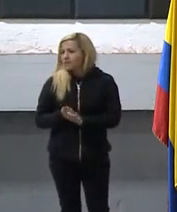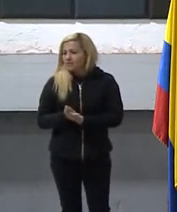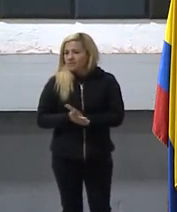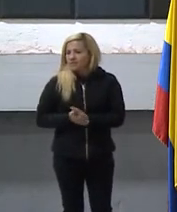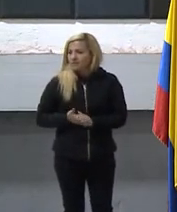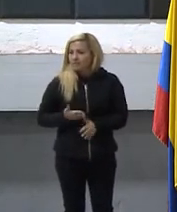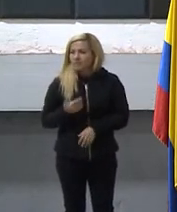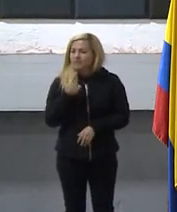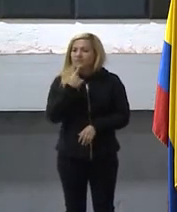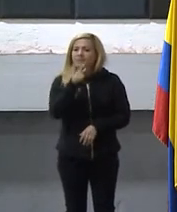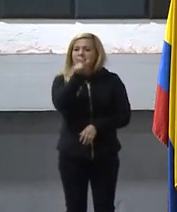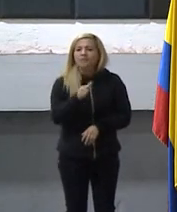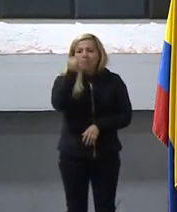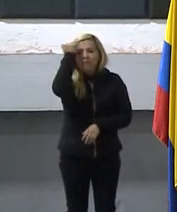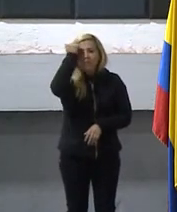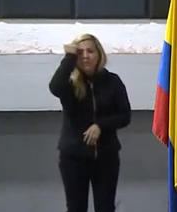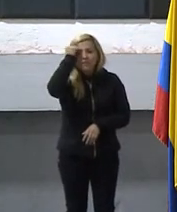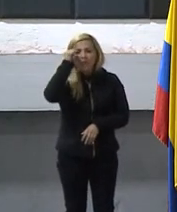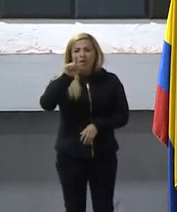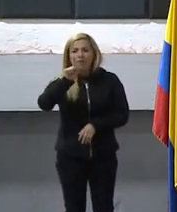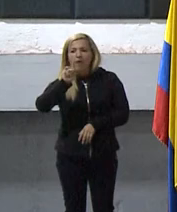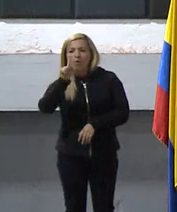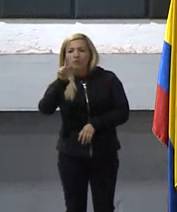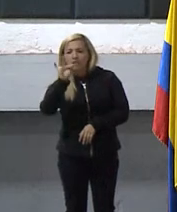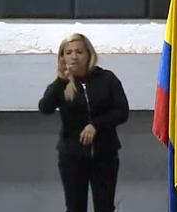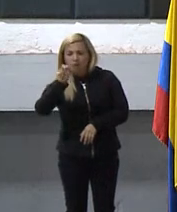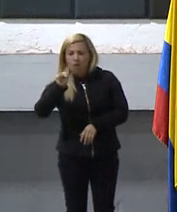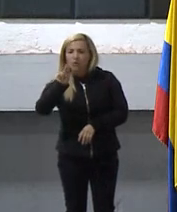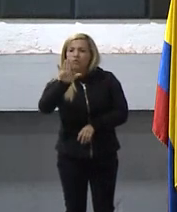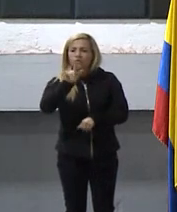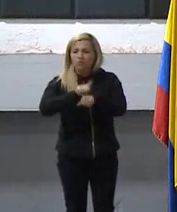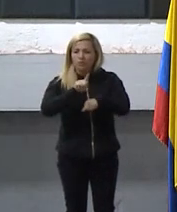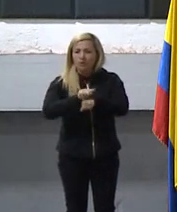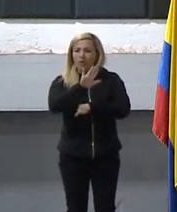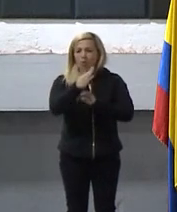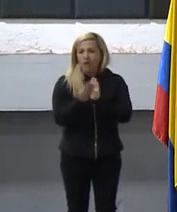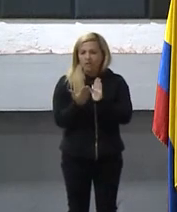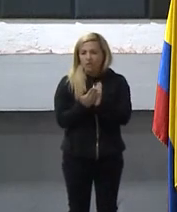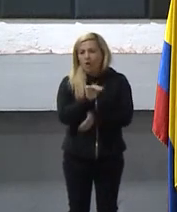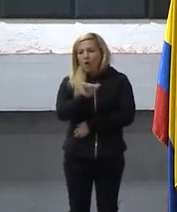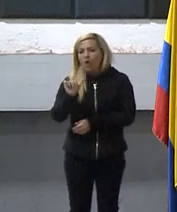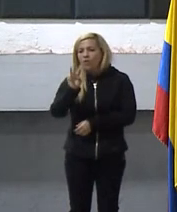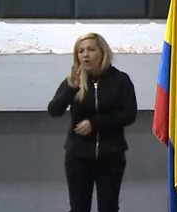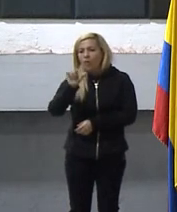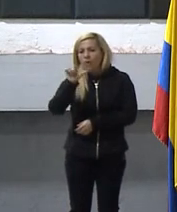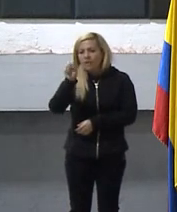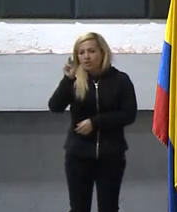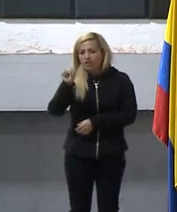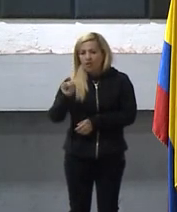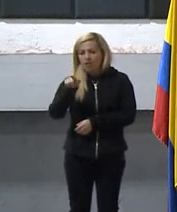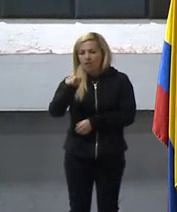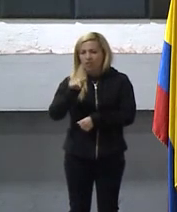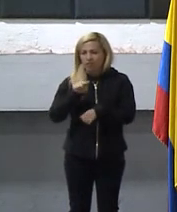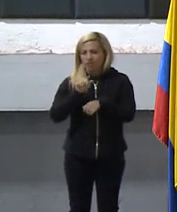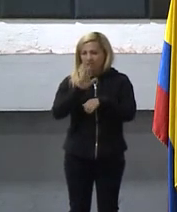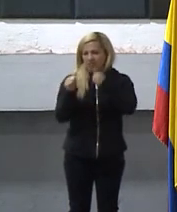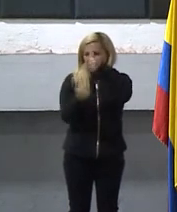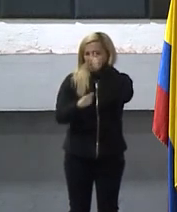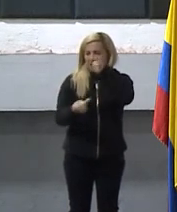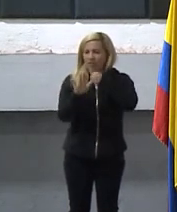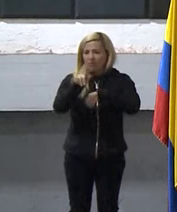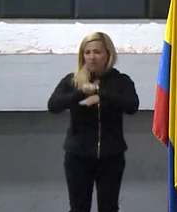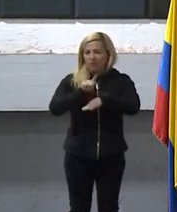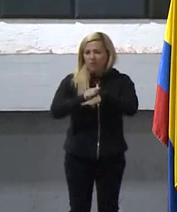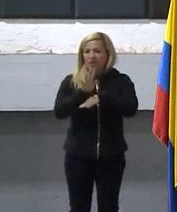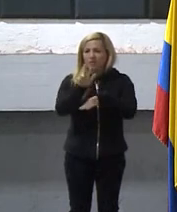saludos el profesor faustino penya decano de la facultad de educación profesor wilson acosta decano de la facultad de humanidades